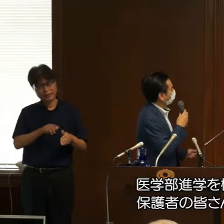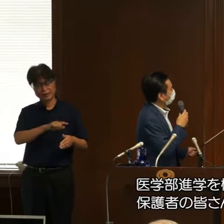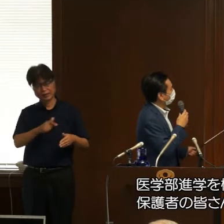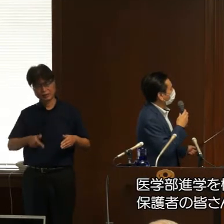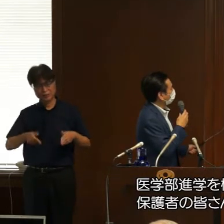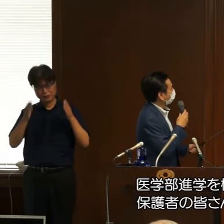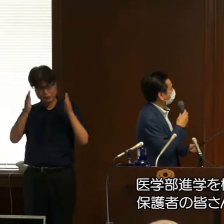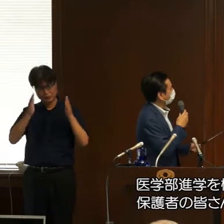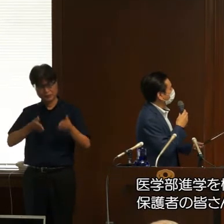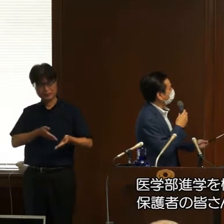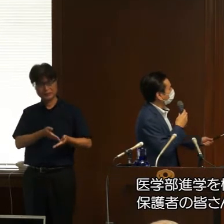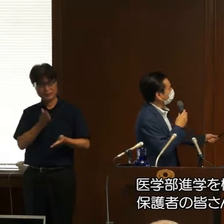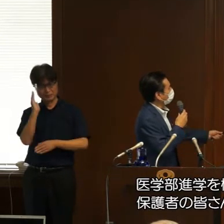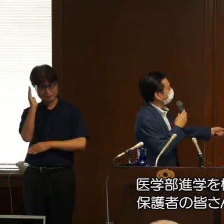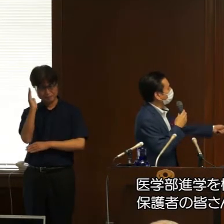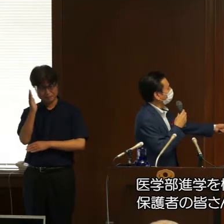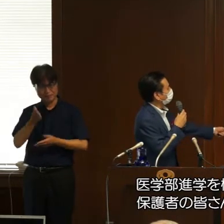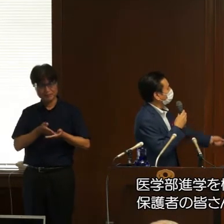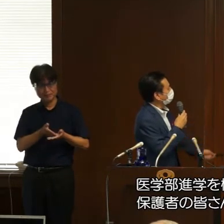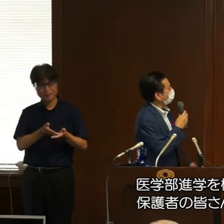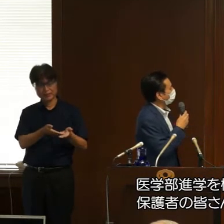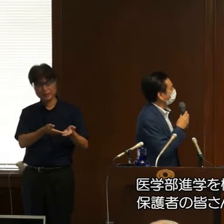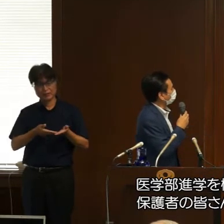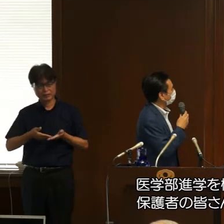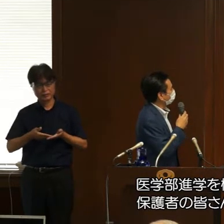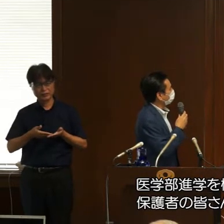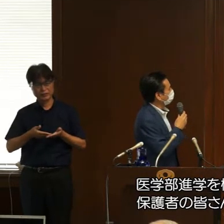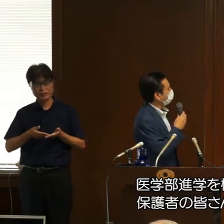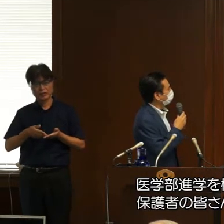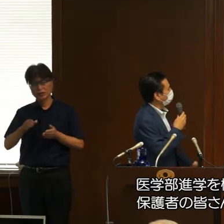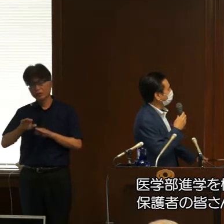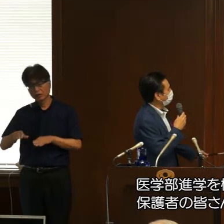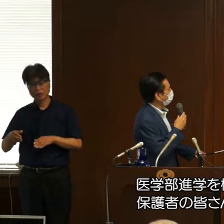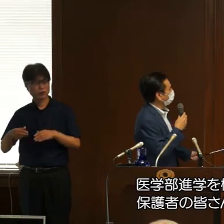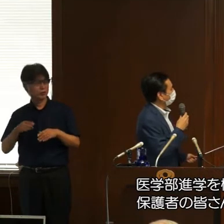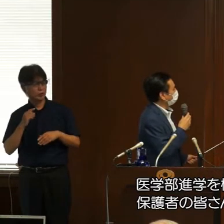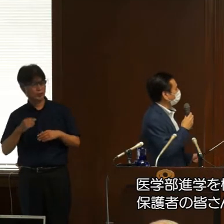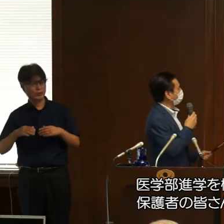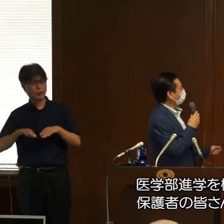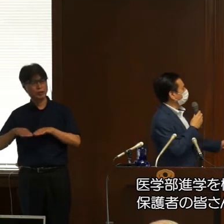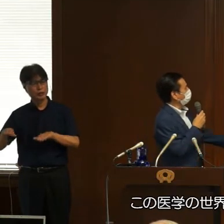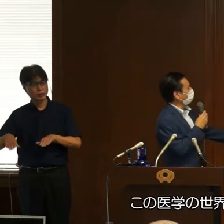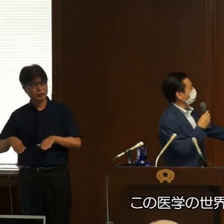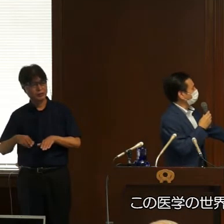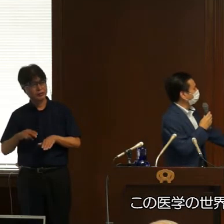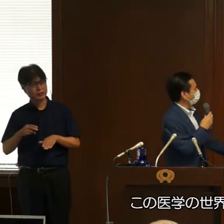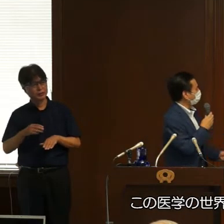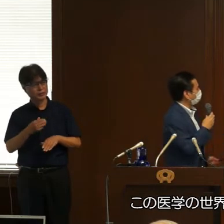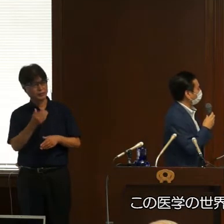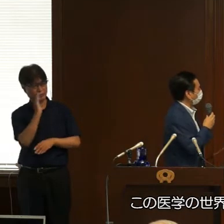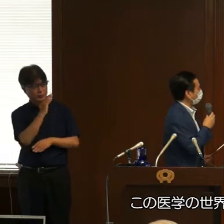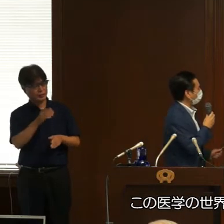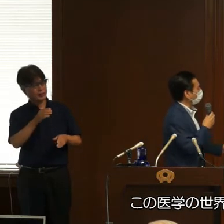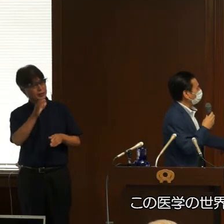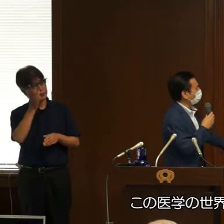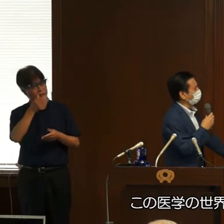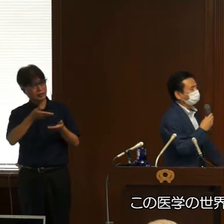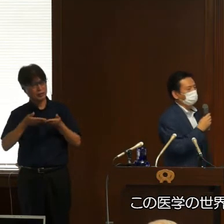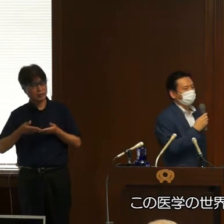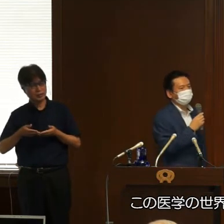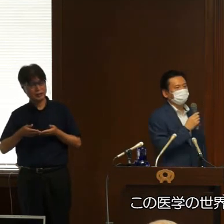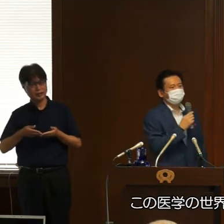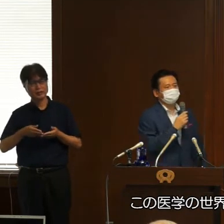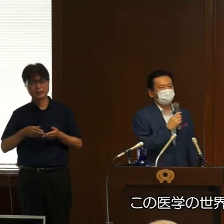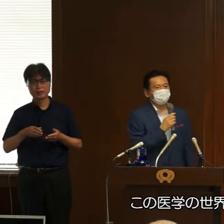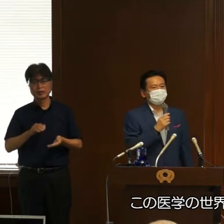で、医学部を進学を検討している受験生と保護者の皆さん方に、この医学の世界というものを